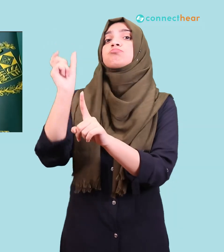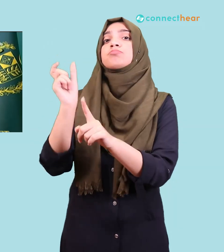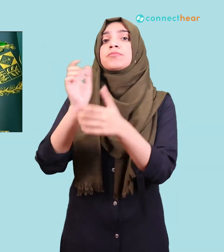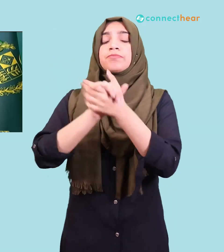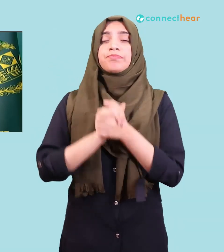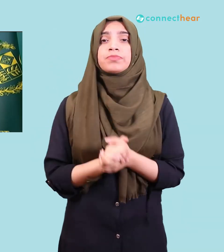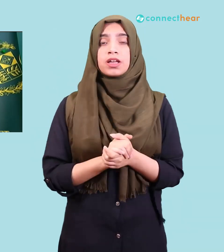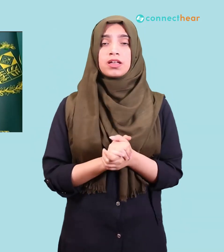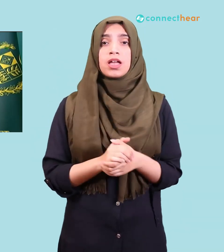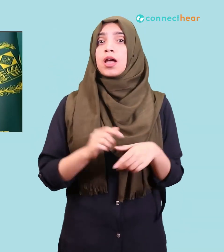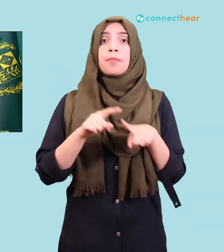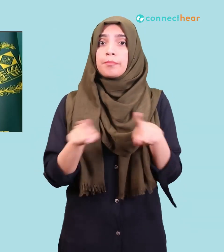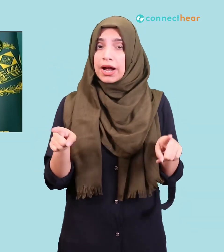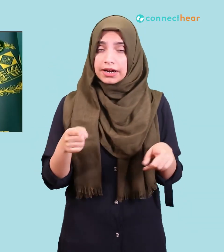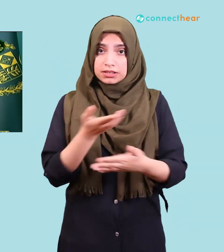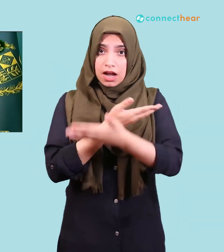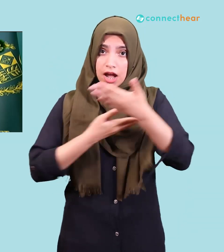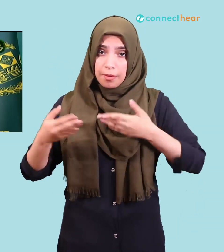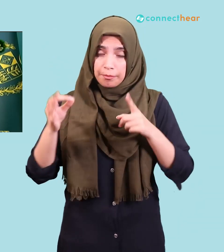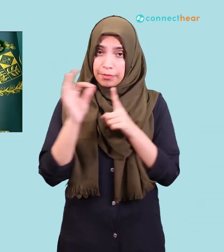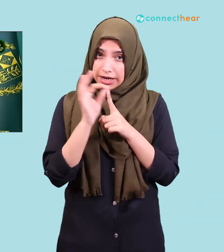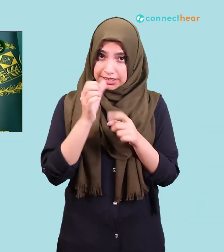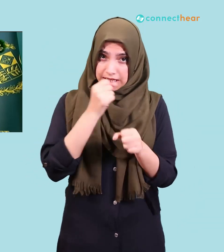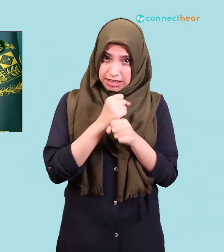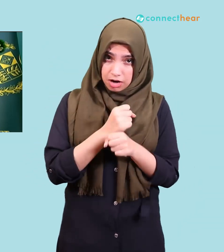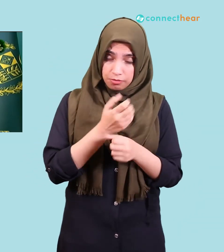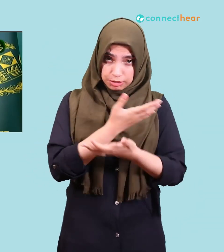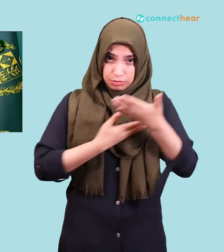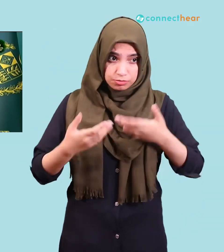हो। सिर्फ हमारा तरीक़ाकार फ़र्क है।